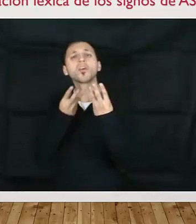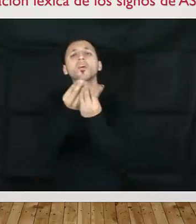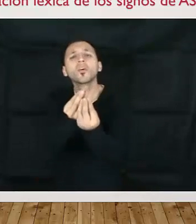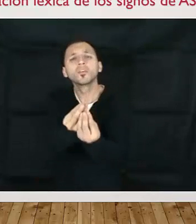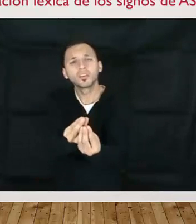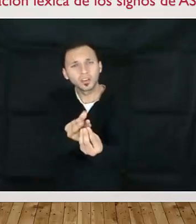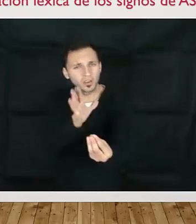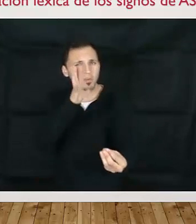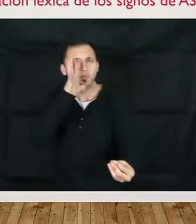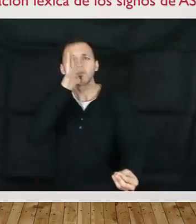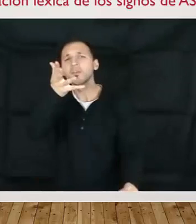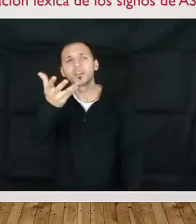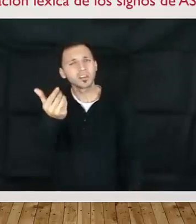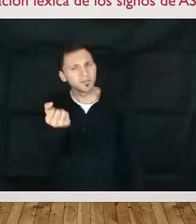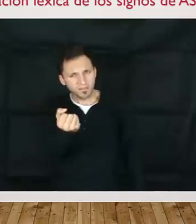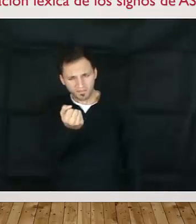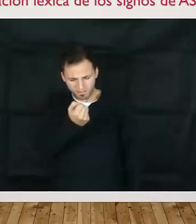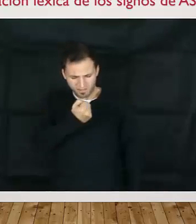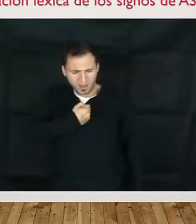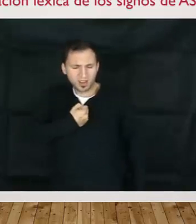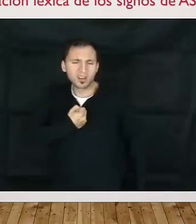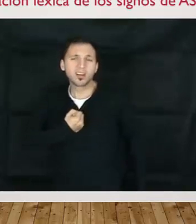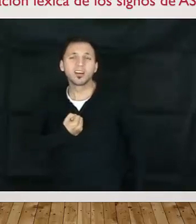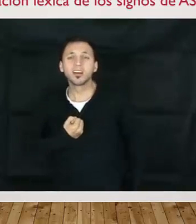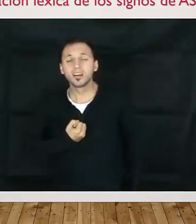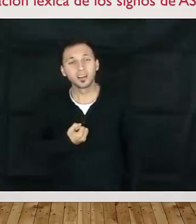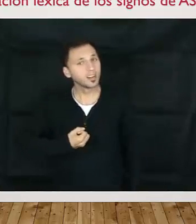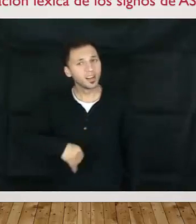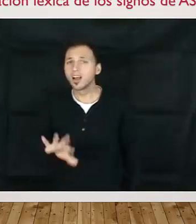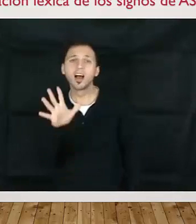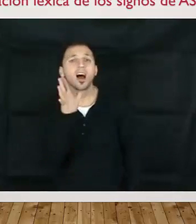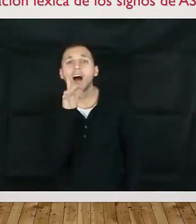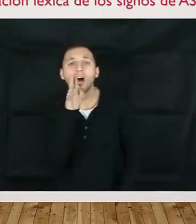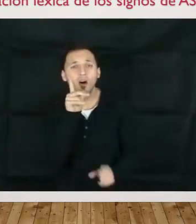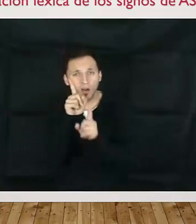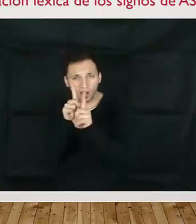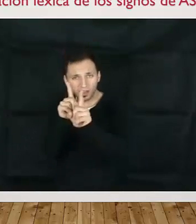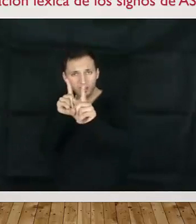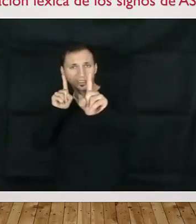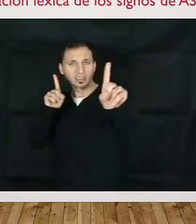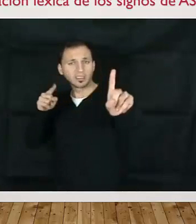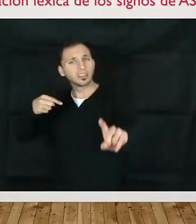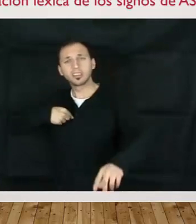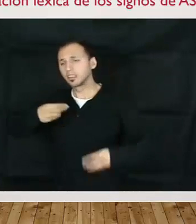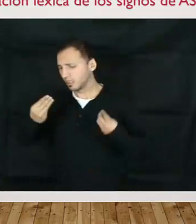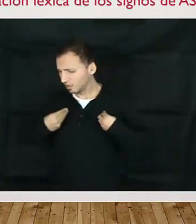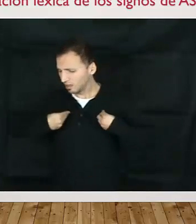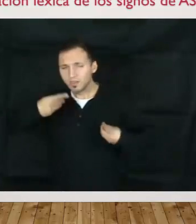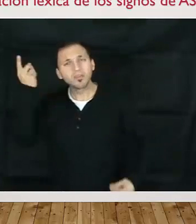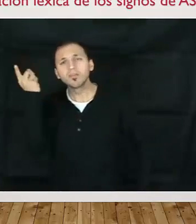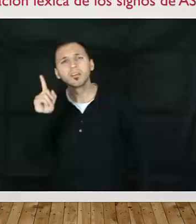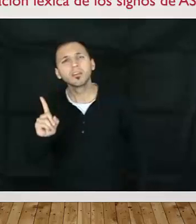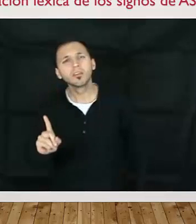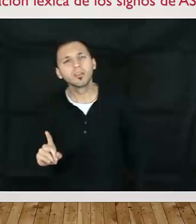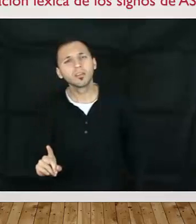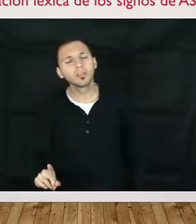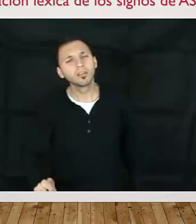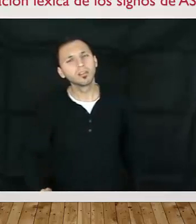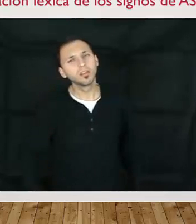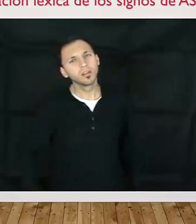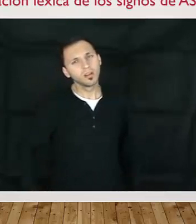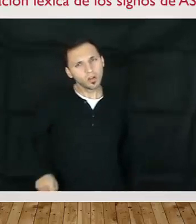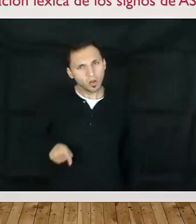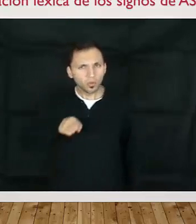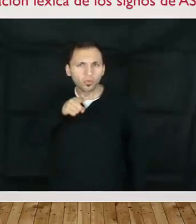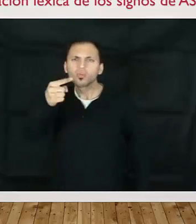y rechazaron los gestos sin signos que sin embargo se ejecutaron con movimientos de brazos y manos.